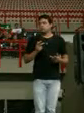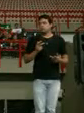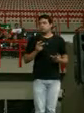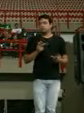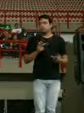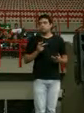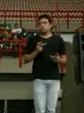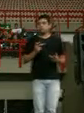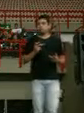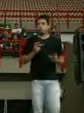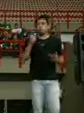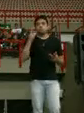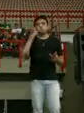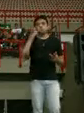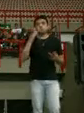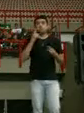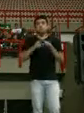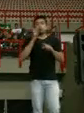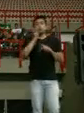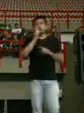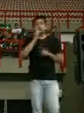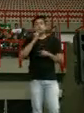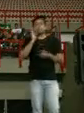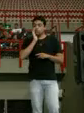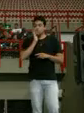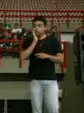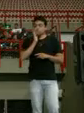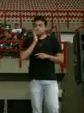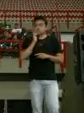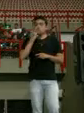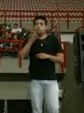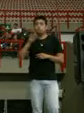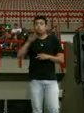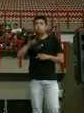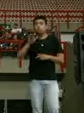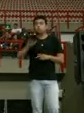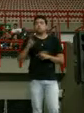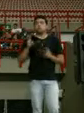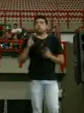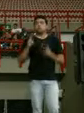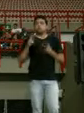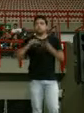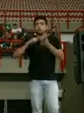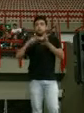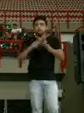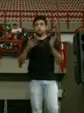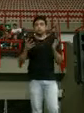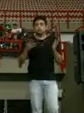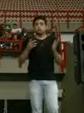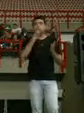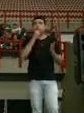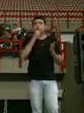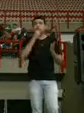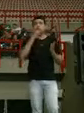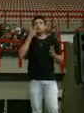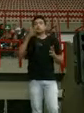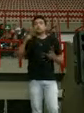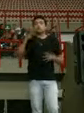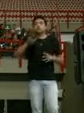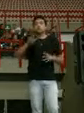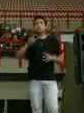E aí? Pensa bem, ó. A mulher está sussurrando. Ela está falando baixinho. É isso, pessoal? Não, pessoal, ela não